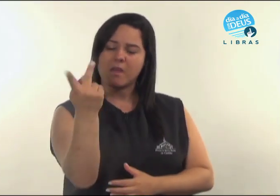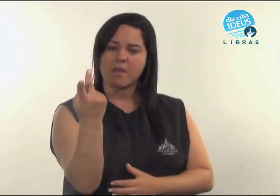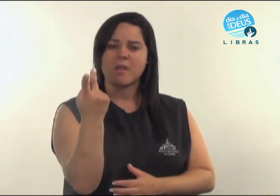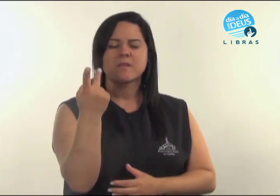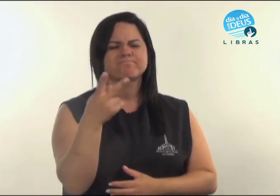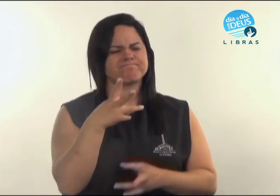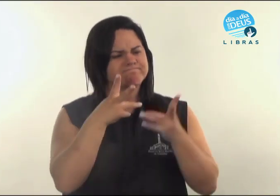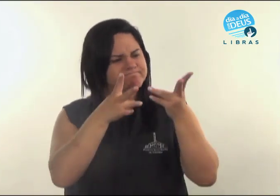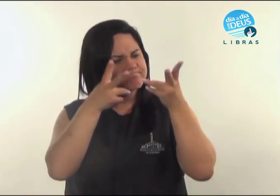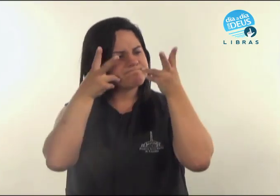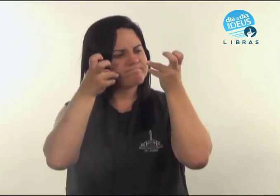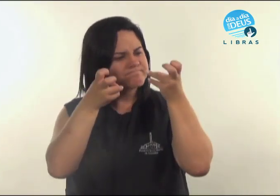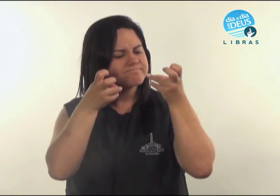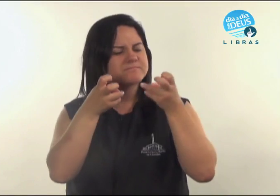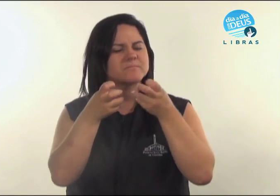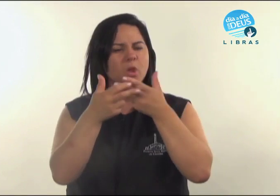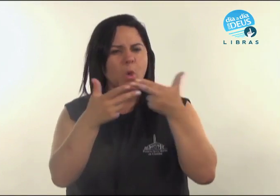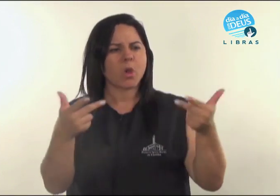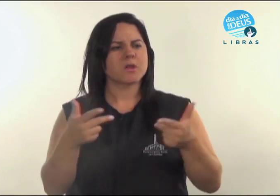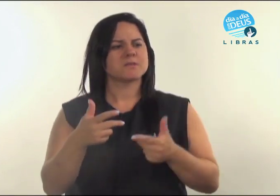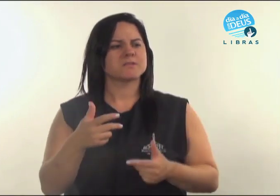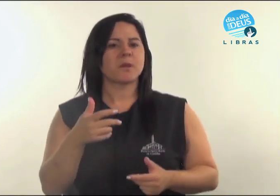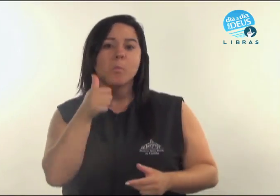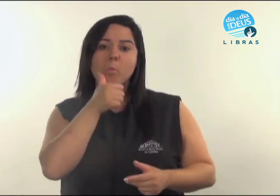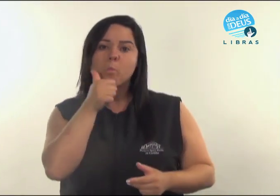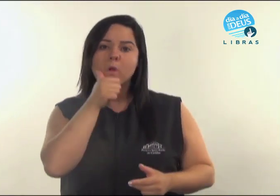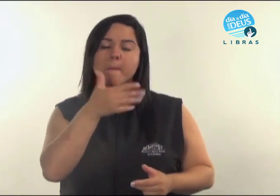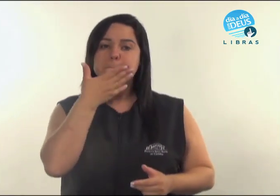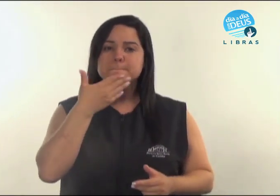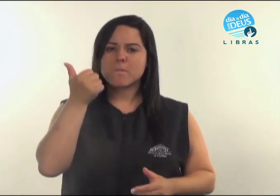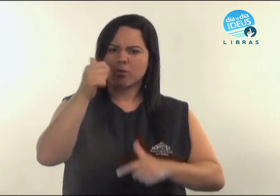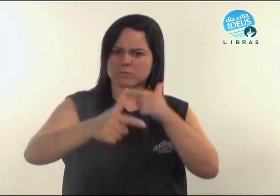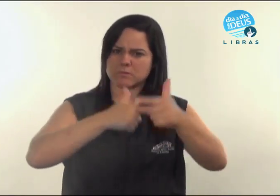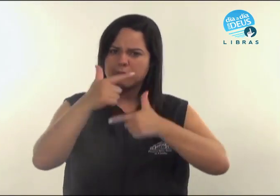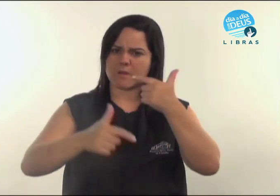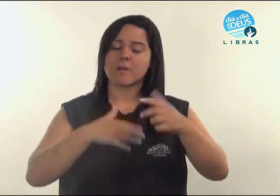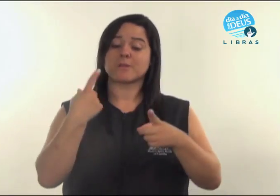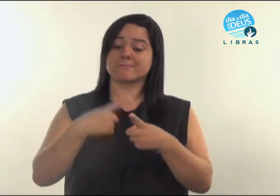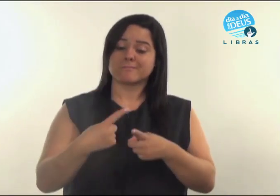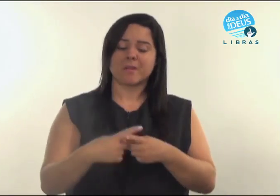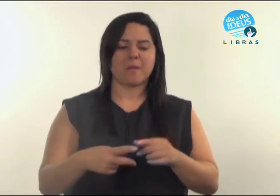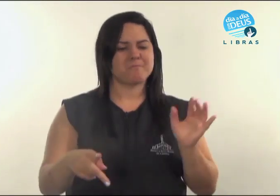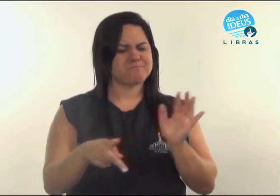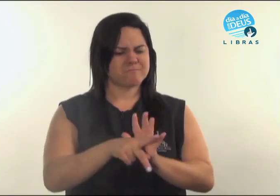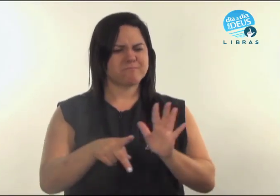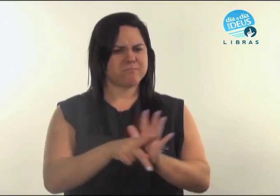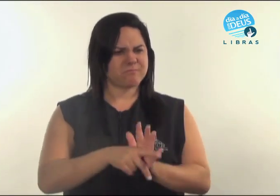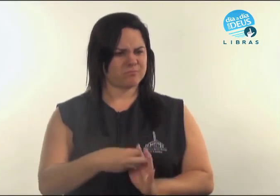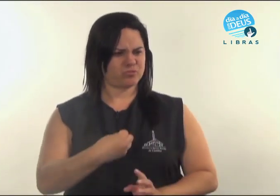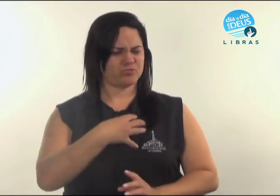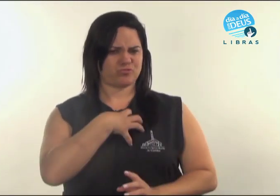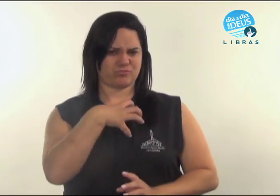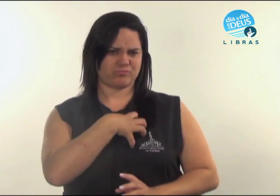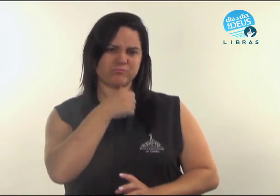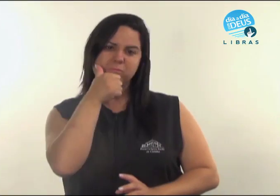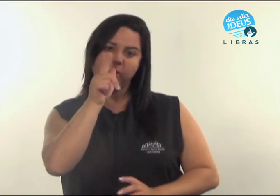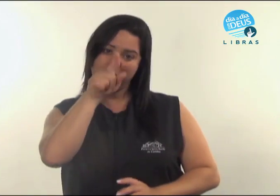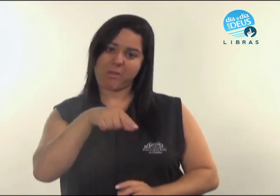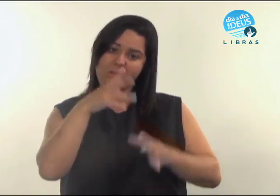recursos humanos tem apontado essa qualidade como um dos motivos da ascensão das mulheres no mercado de trabalho. Elas são